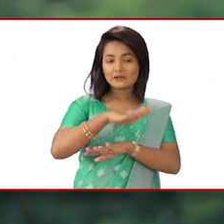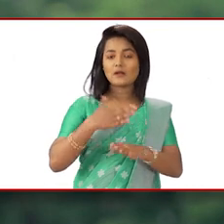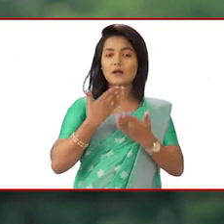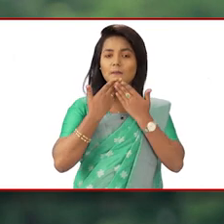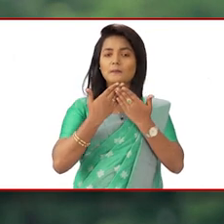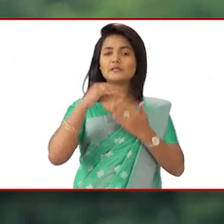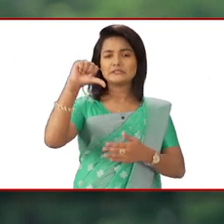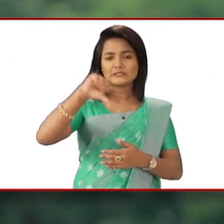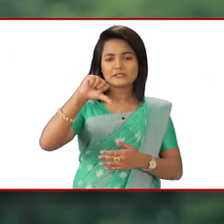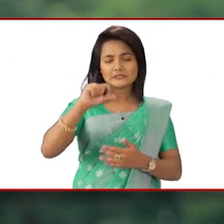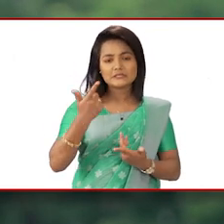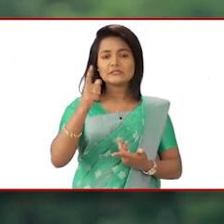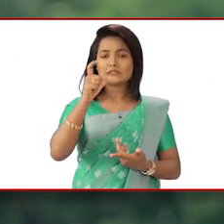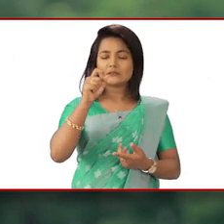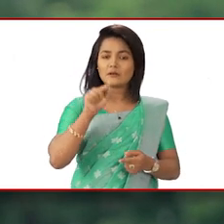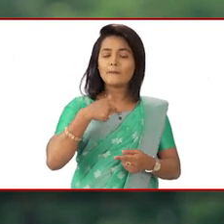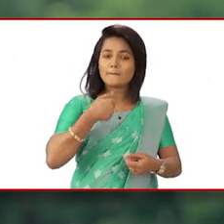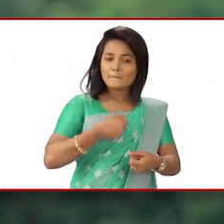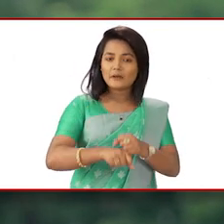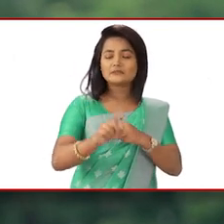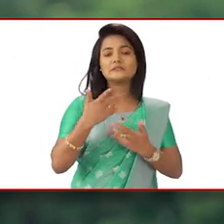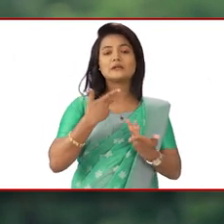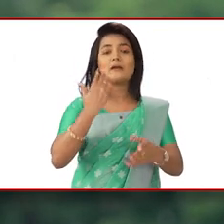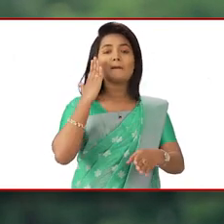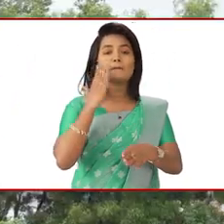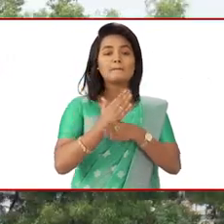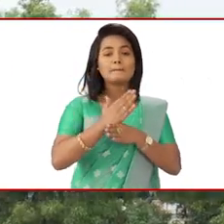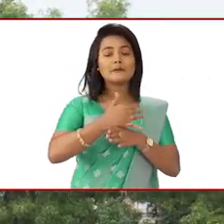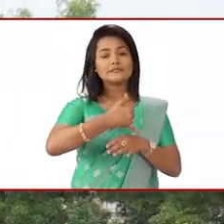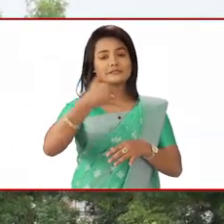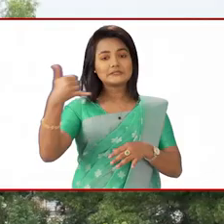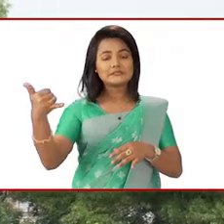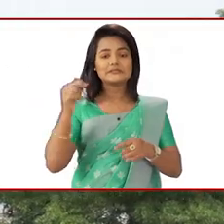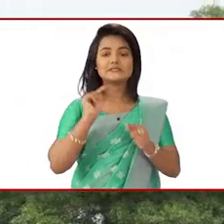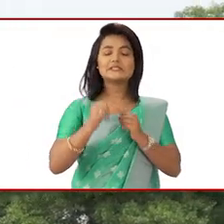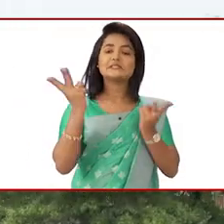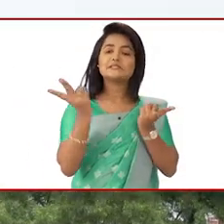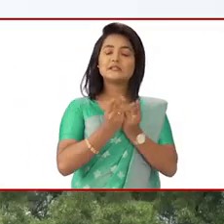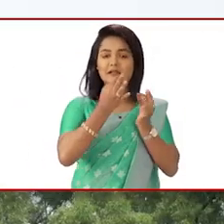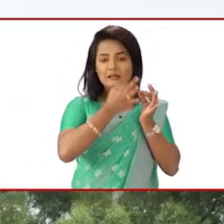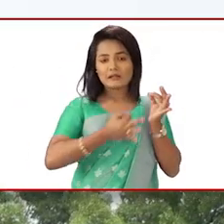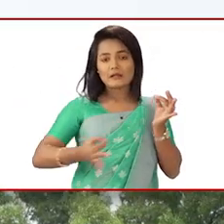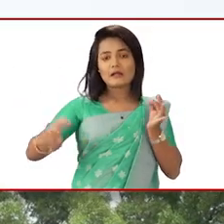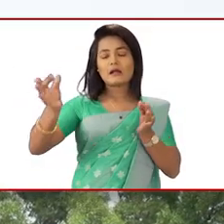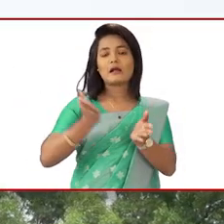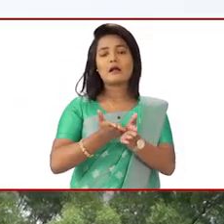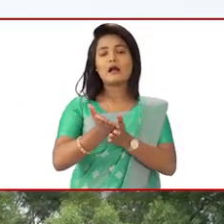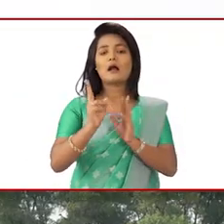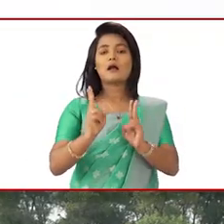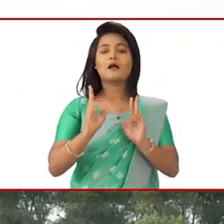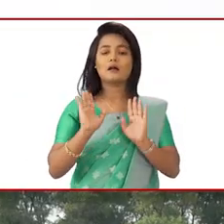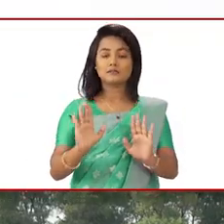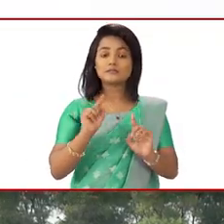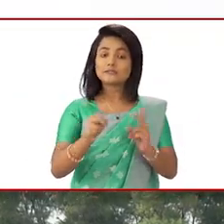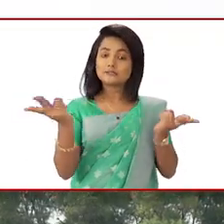ক্লাস 9-10 উঠলে আমাদের বাচ্চাদেরকে বিয়ে দেওয়ার যে একটা প্রথা, সেটা এখনও অনেক ক্ষেত্রে অনেক জায়গায় চালু রয়েছে।